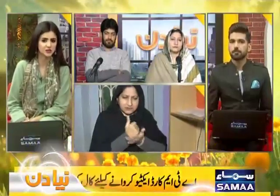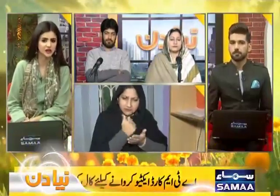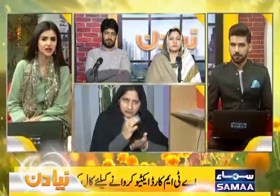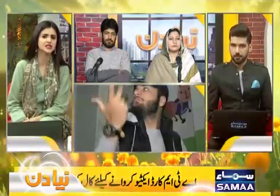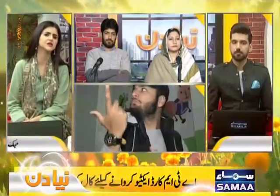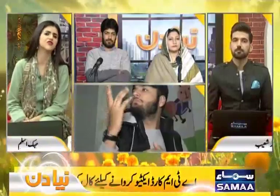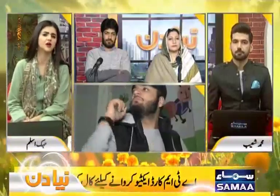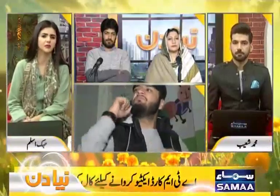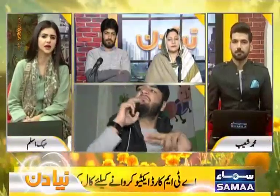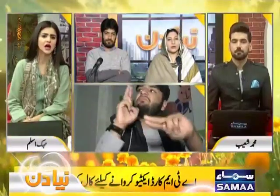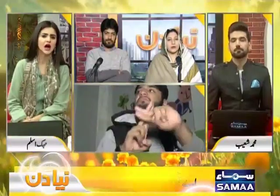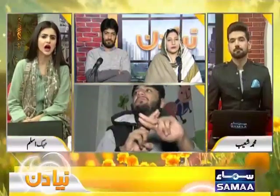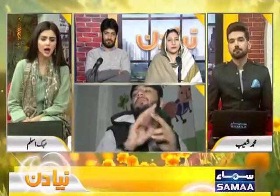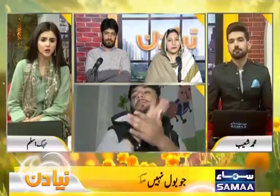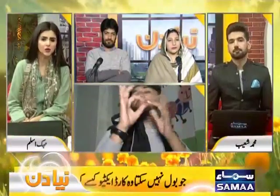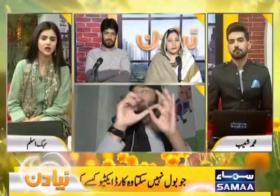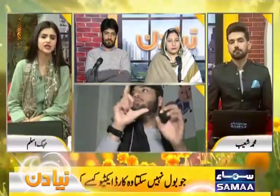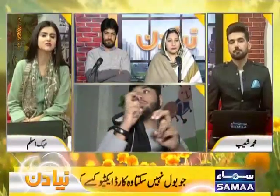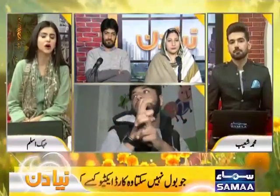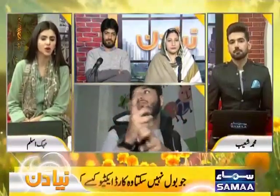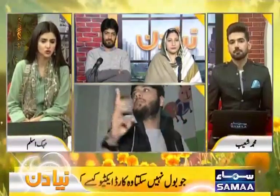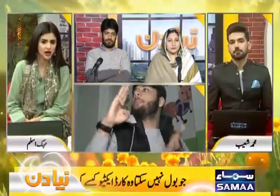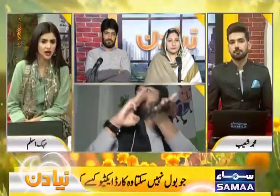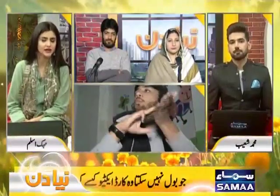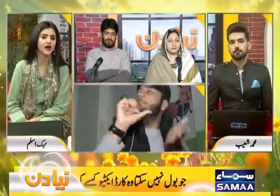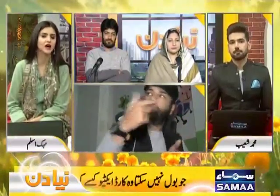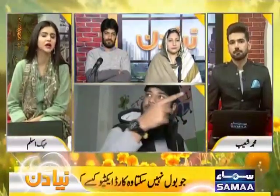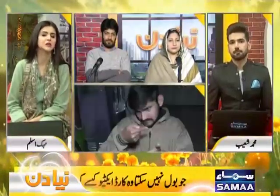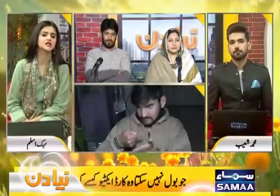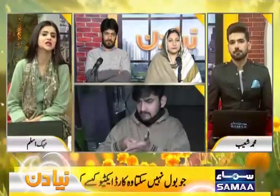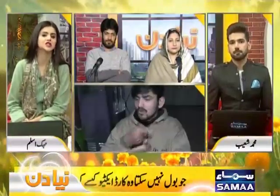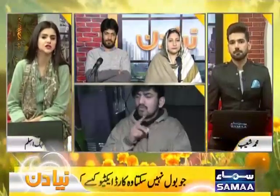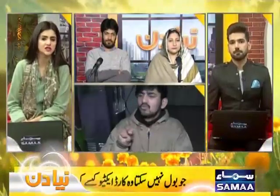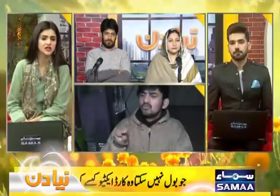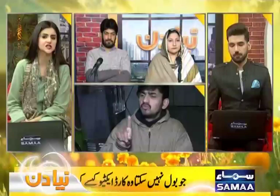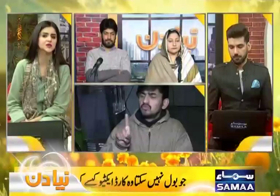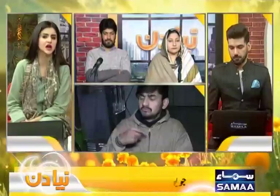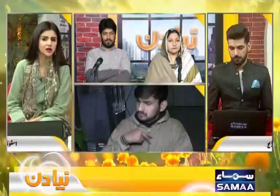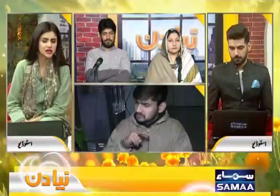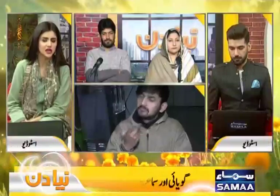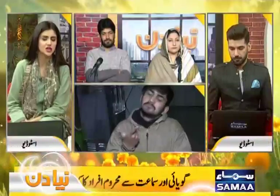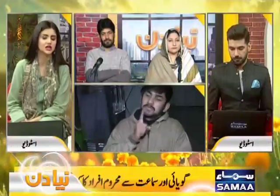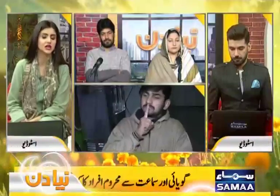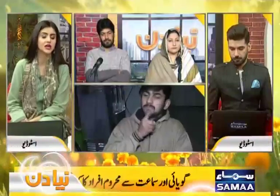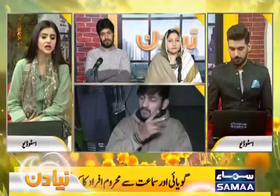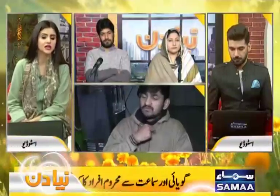रूल्स ऐसे बन रहे हैं किसी भी फॉरम पर? आप लोगों ने ये मामला उठाया है कि आया हमारे पास ये तजावीज़ है, इस पर